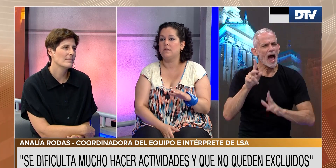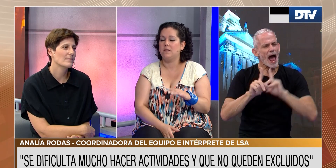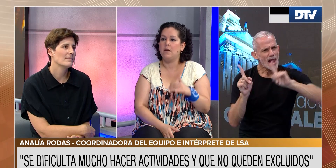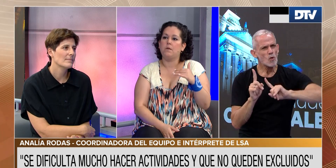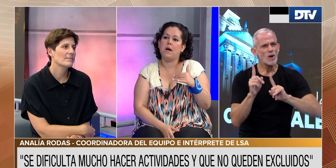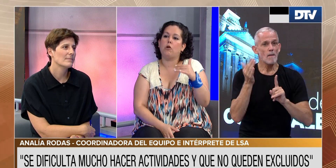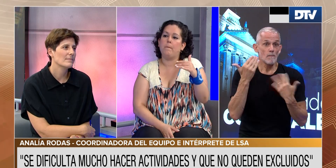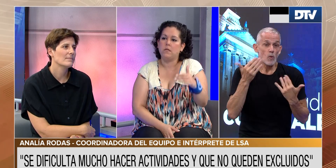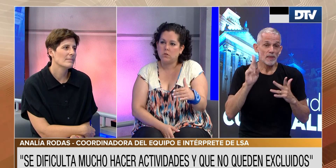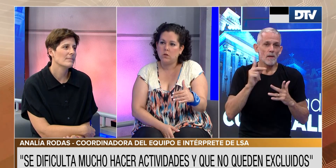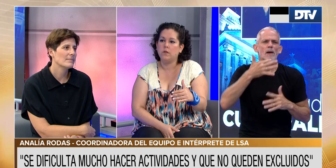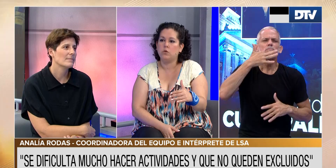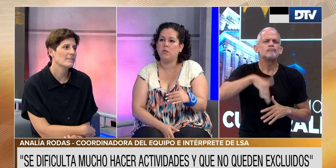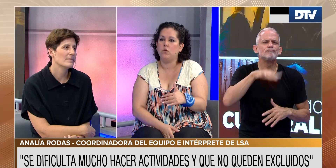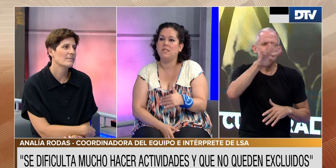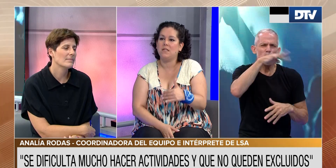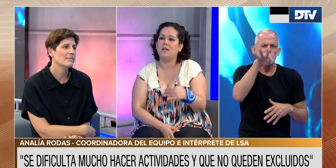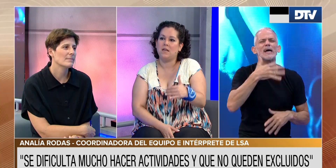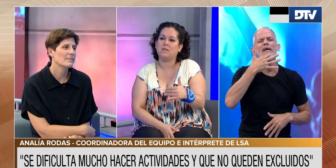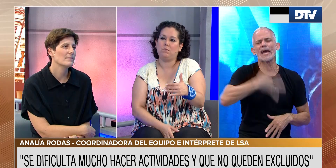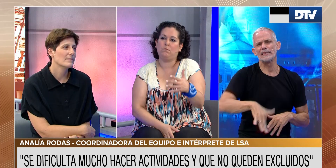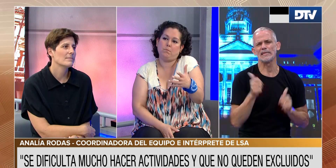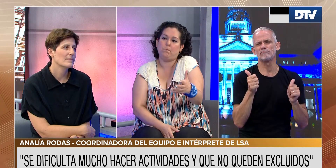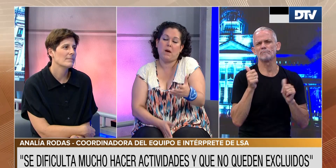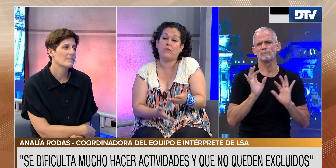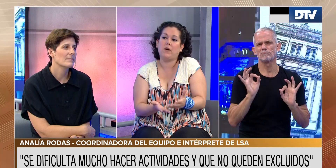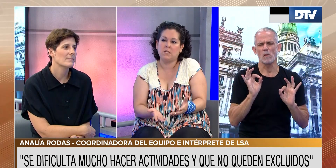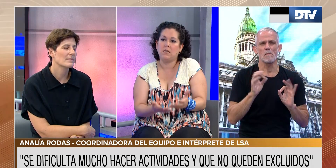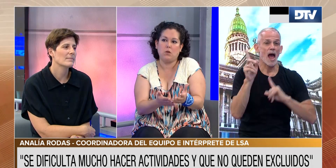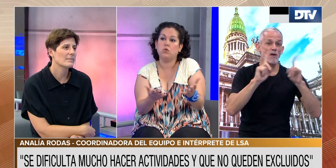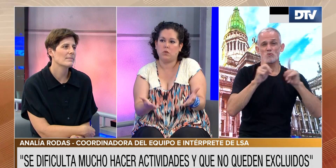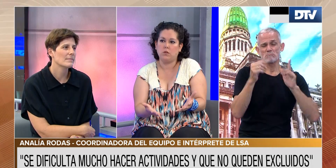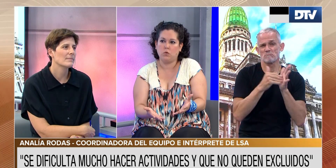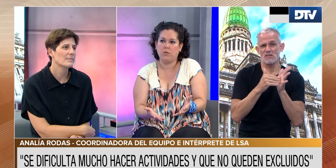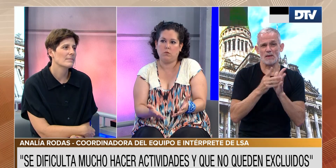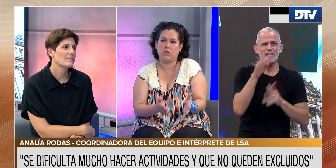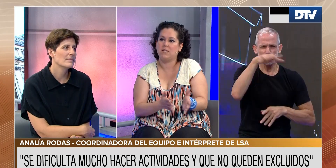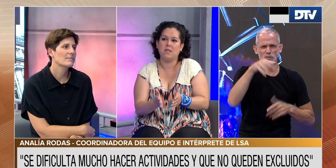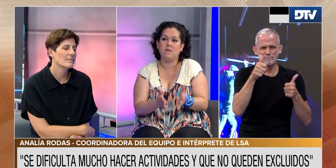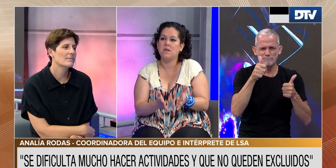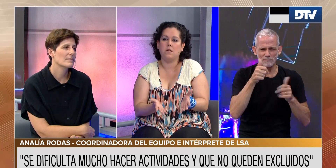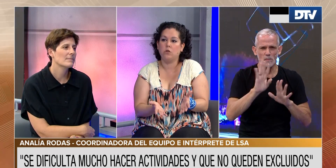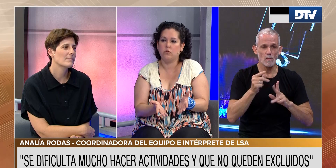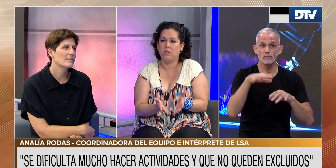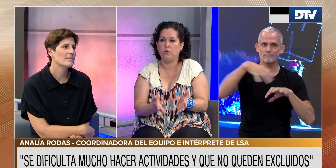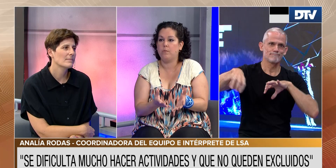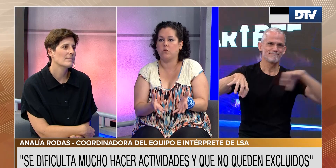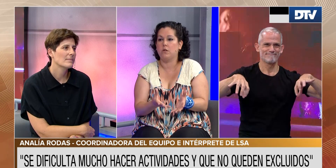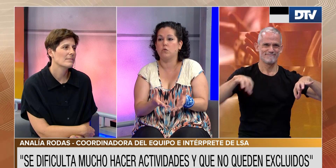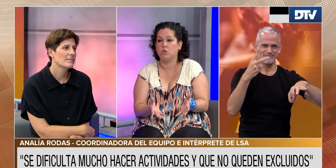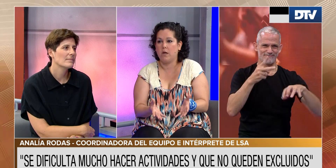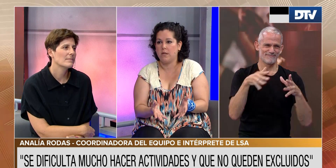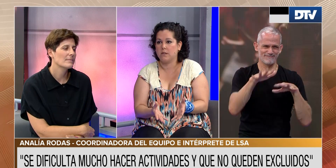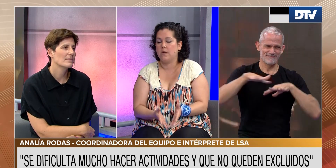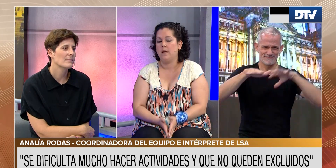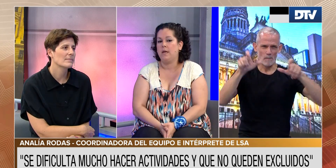que tienen más comprensión del subtítulo y sí les es más fácil el uso del subtítulo. O sea, se dividen en 2 tipos de